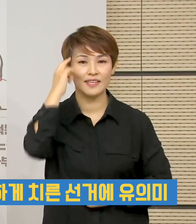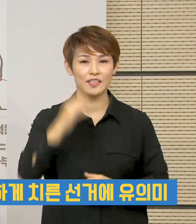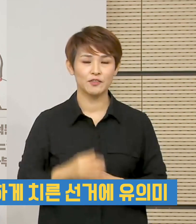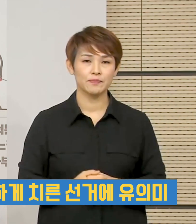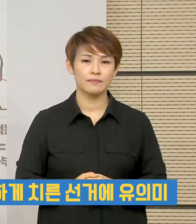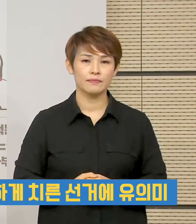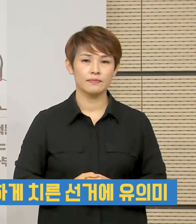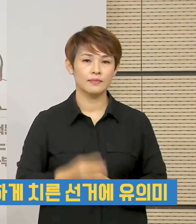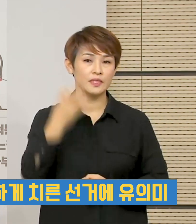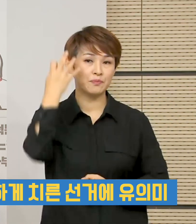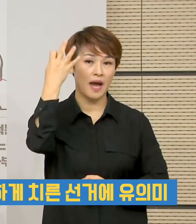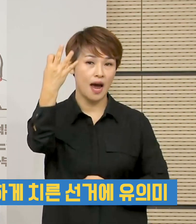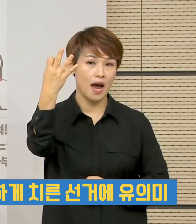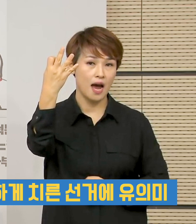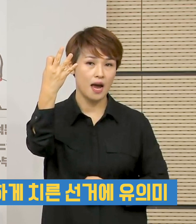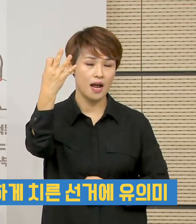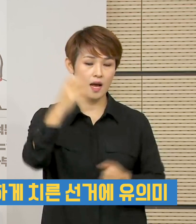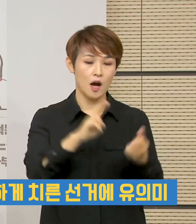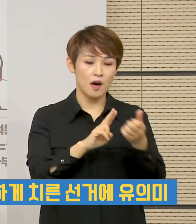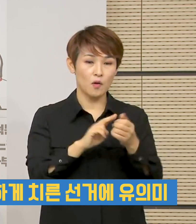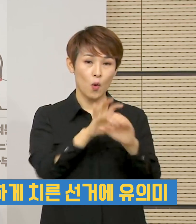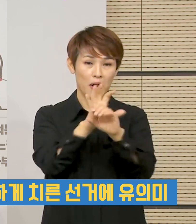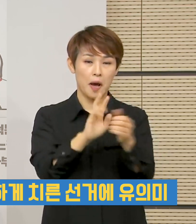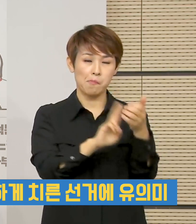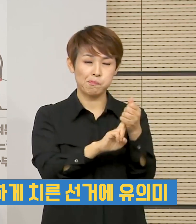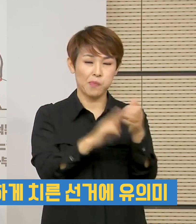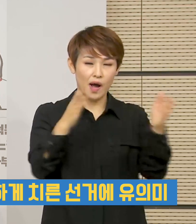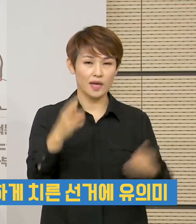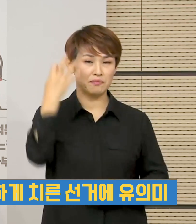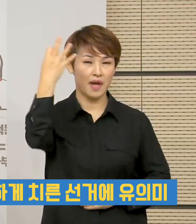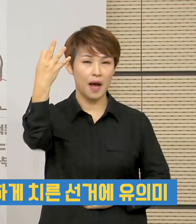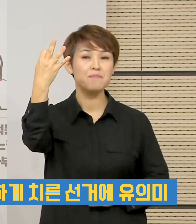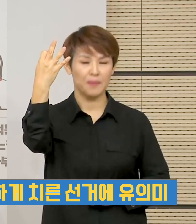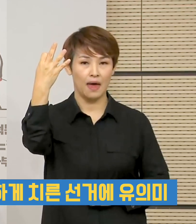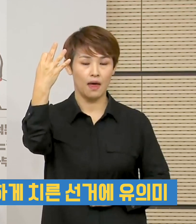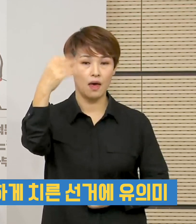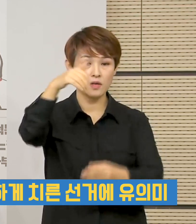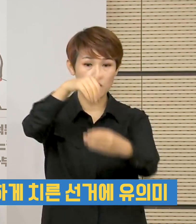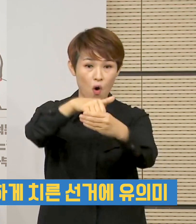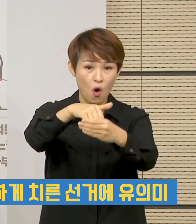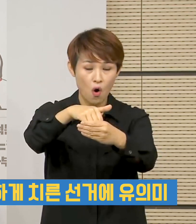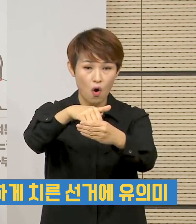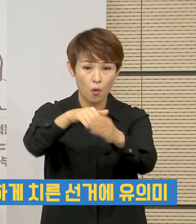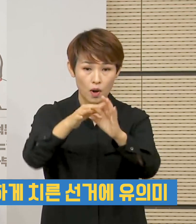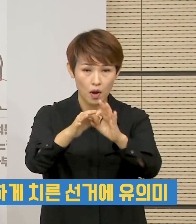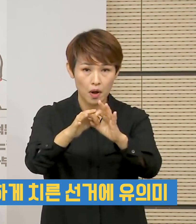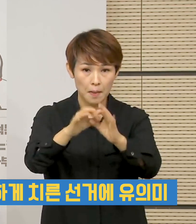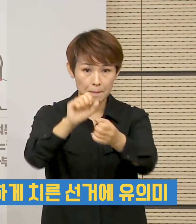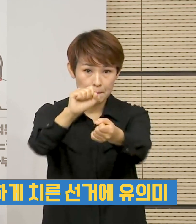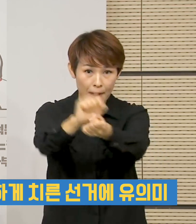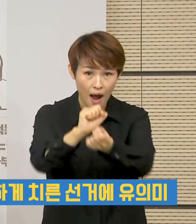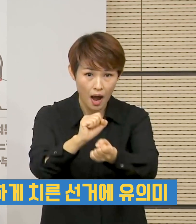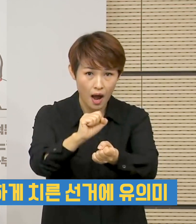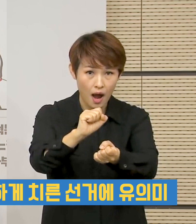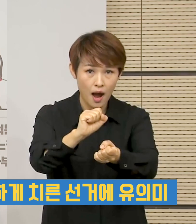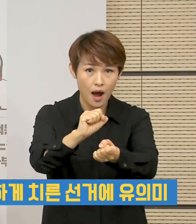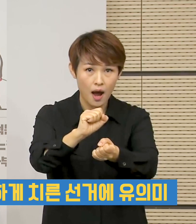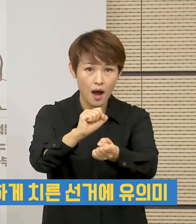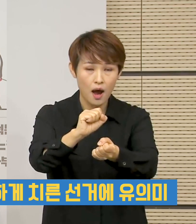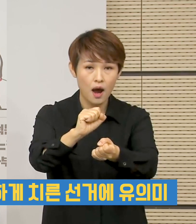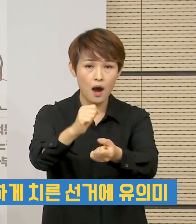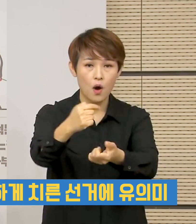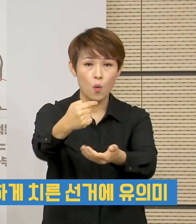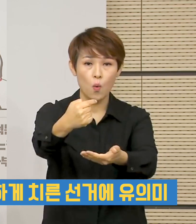14일 잠복기가 아 지났습니다 아직까지 선거와 관련된 감량 먼 아 24일 잠복기 간